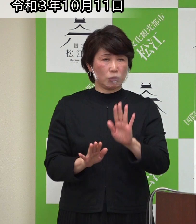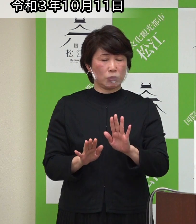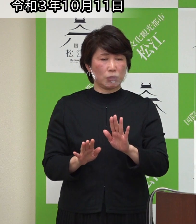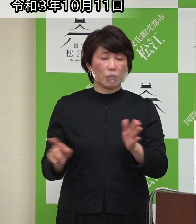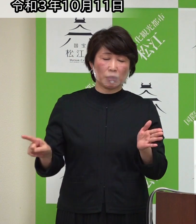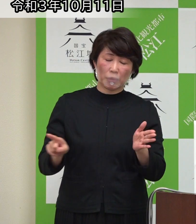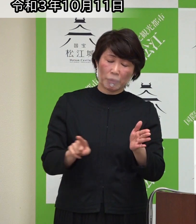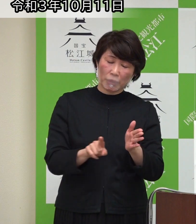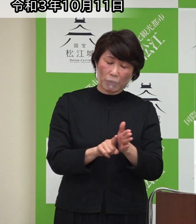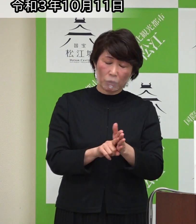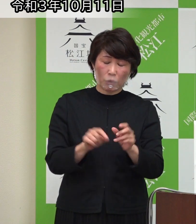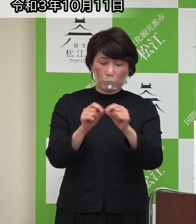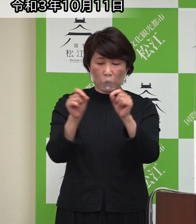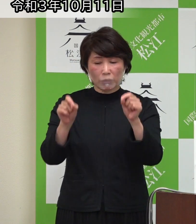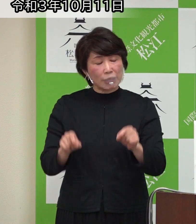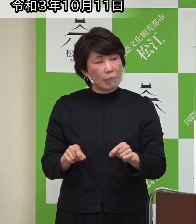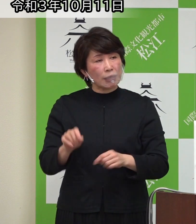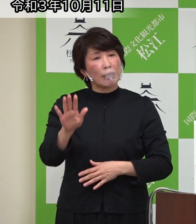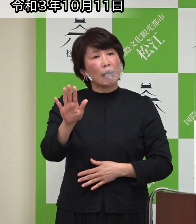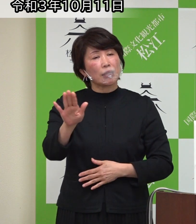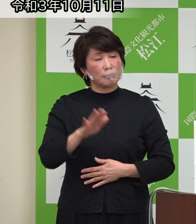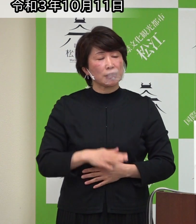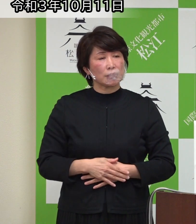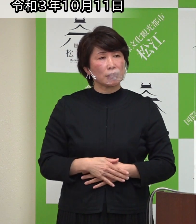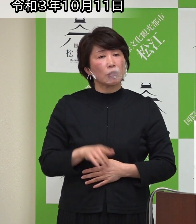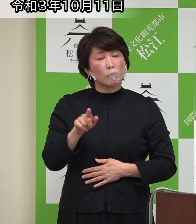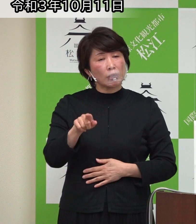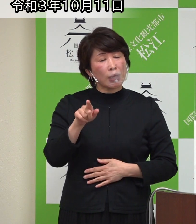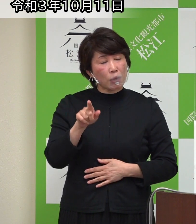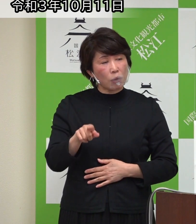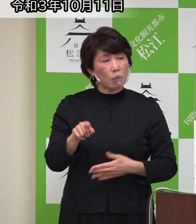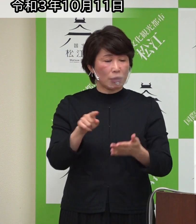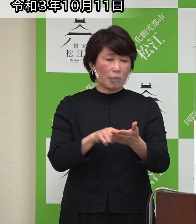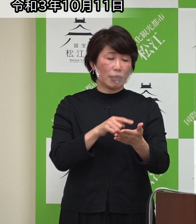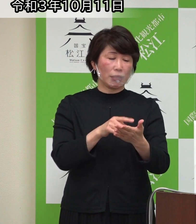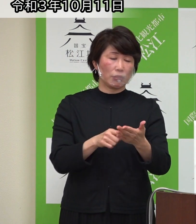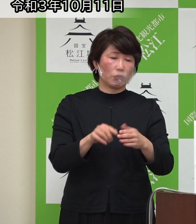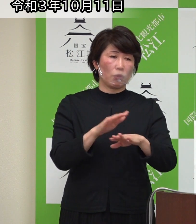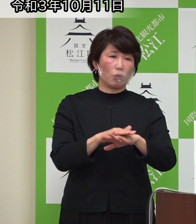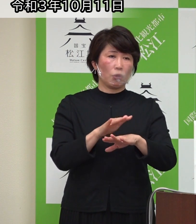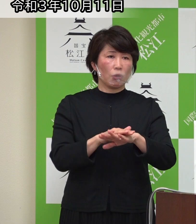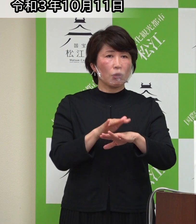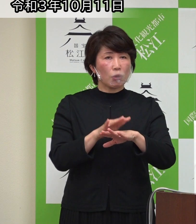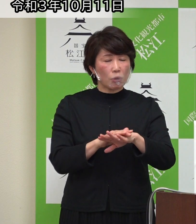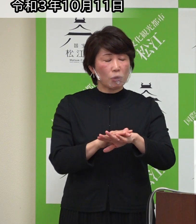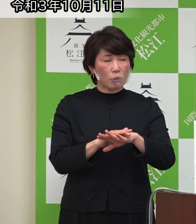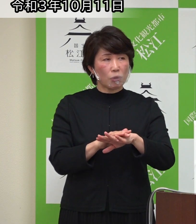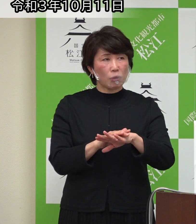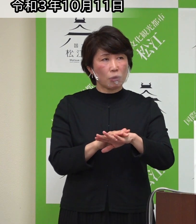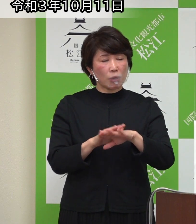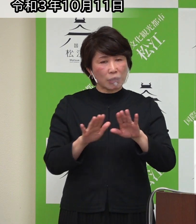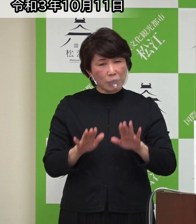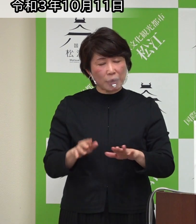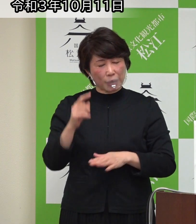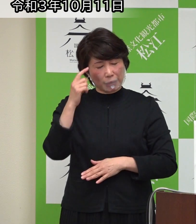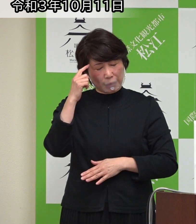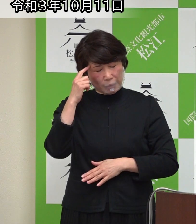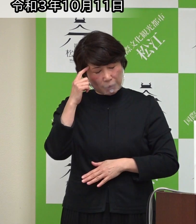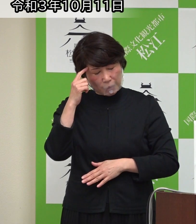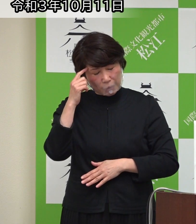であったと思います。でそれをどういった形で解決していくのかっていうのを今考えてまして、一つ